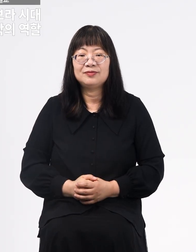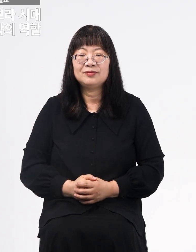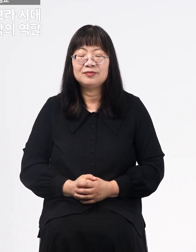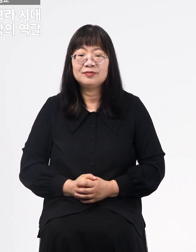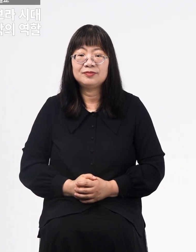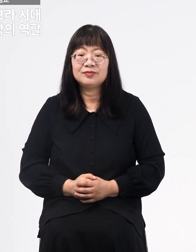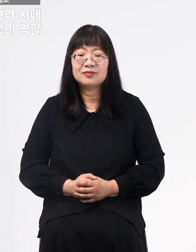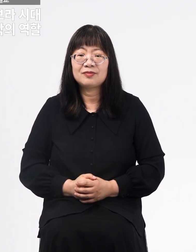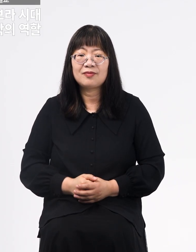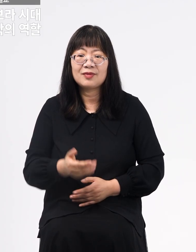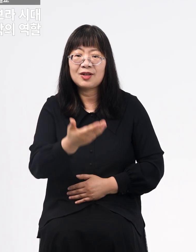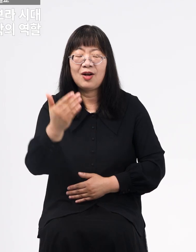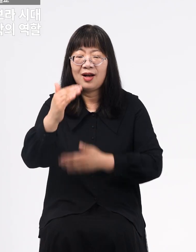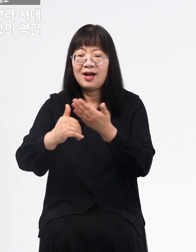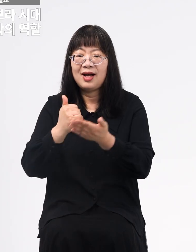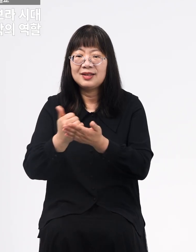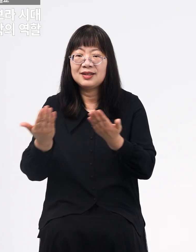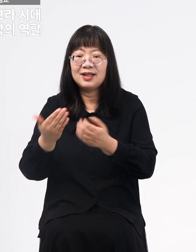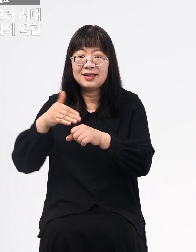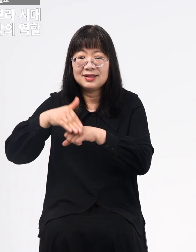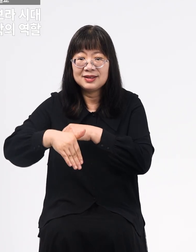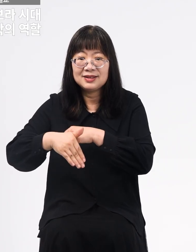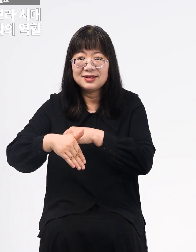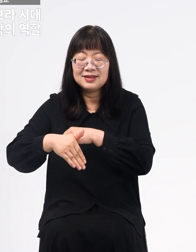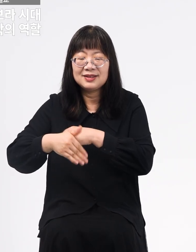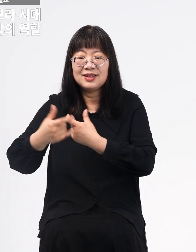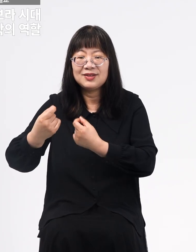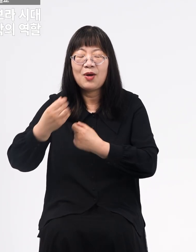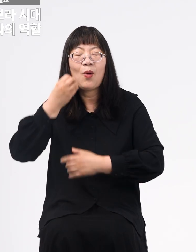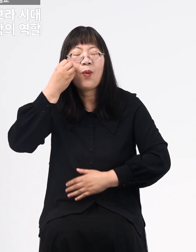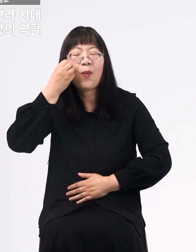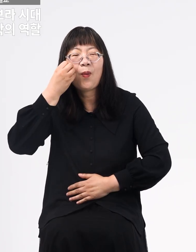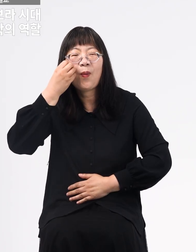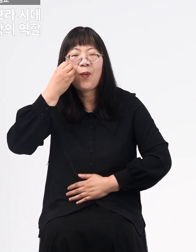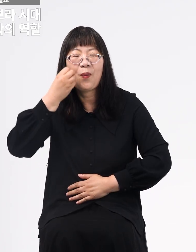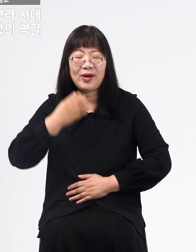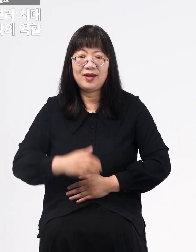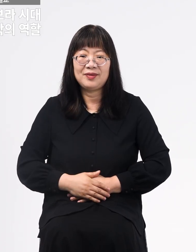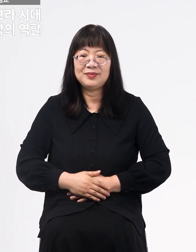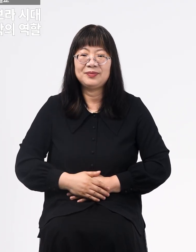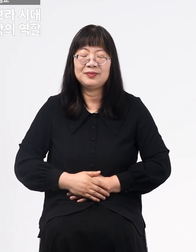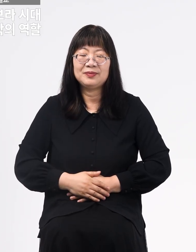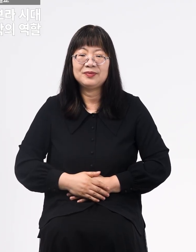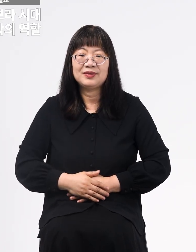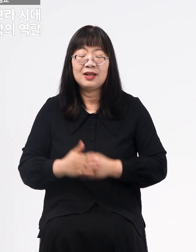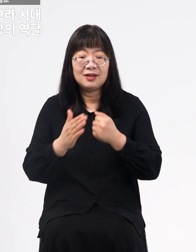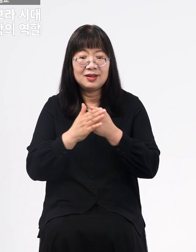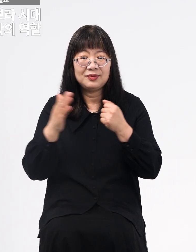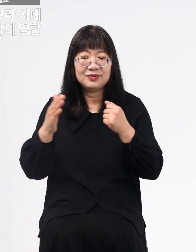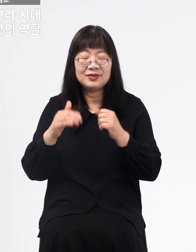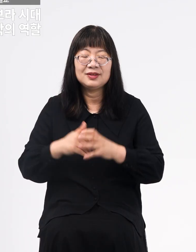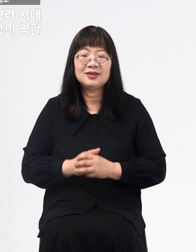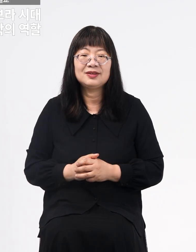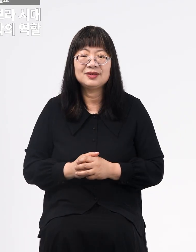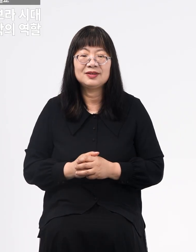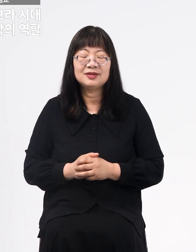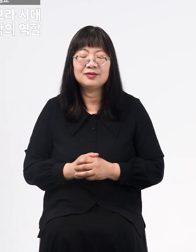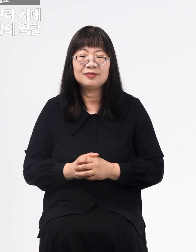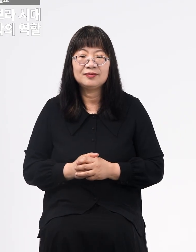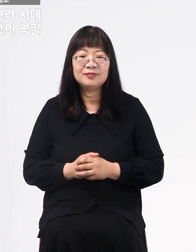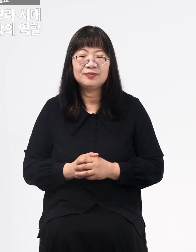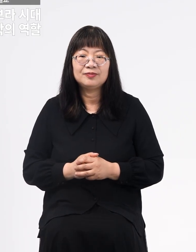여러분, 하나님이 일하는 방식이 이렇게 신묘막측합니다. 그래서 맞아